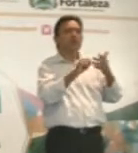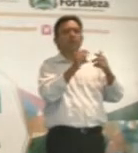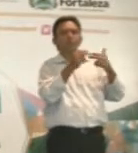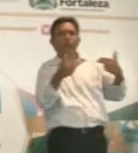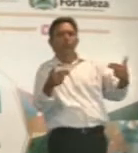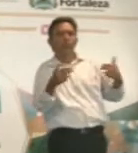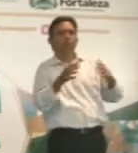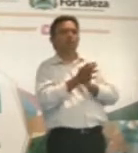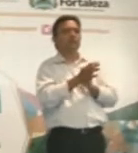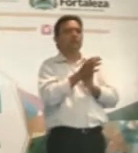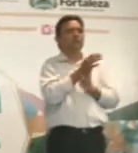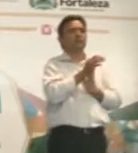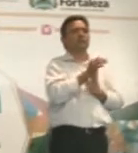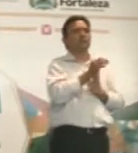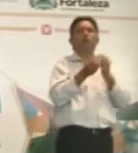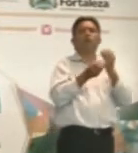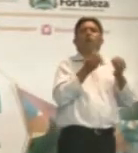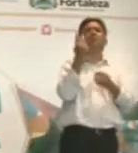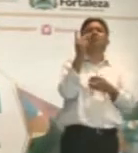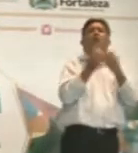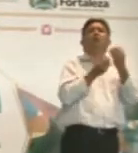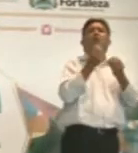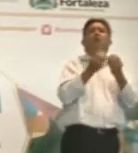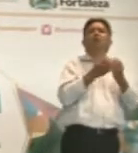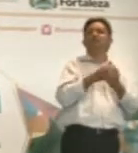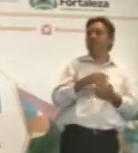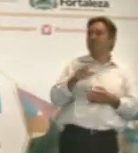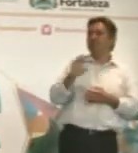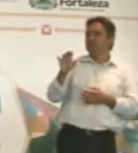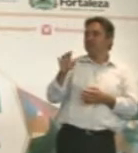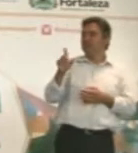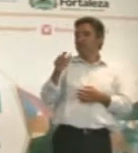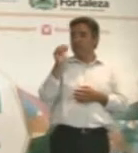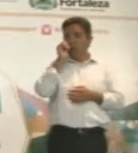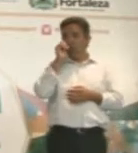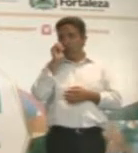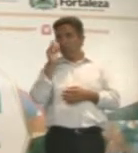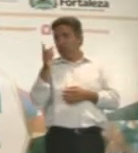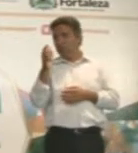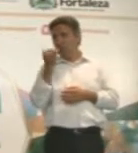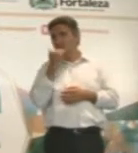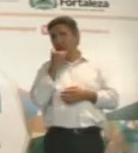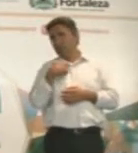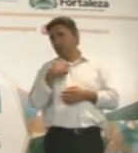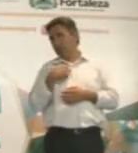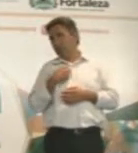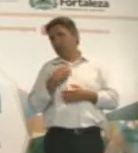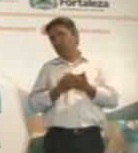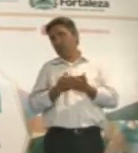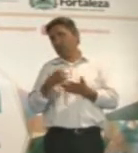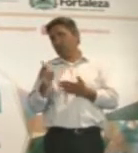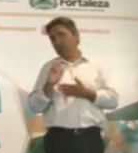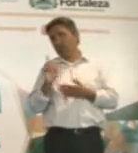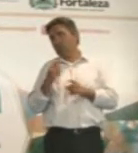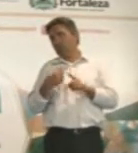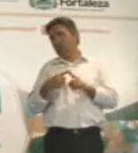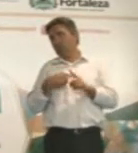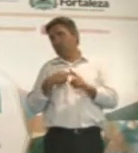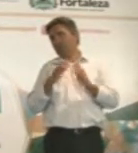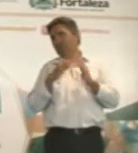coisas. De que maneira são essas historinhas? Você chega para alguém e diz, mulher, não dá para eu estudar. Por quê? Lá em casa